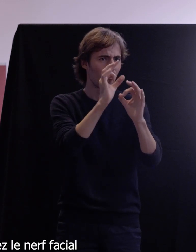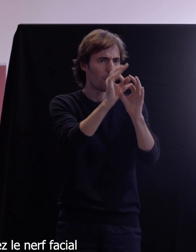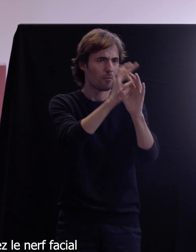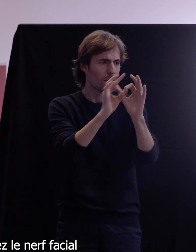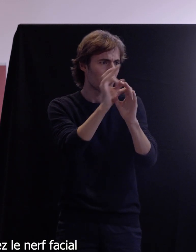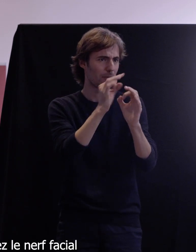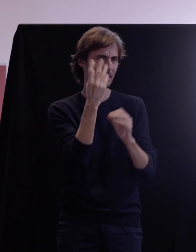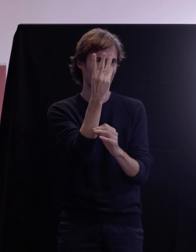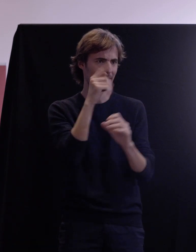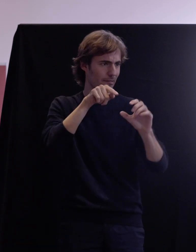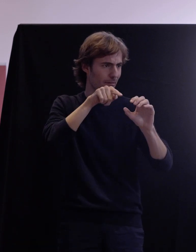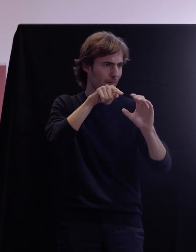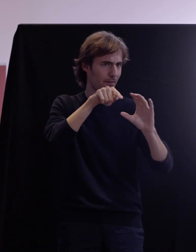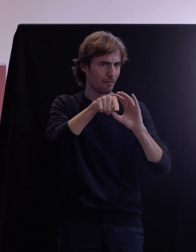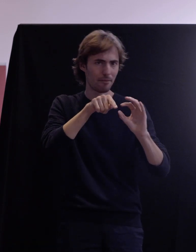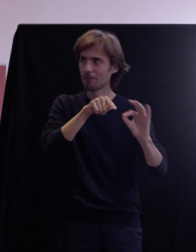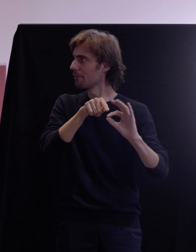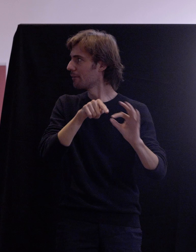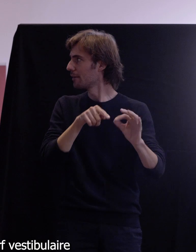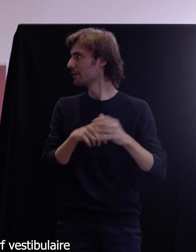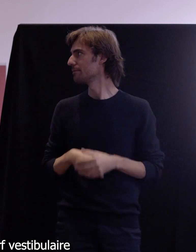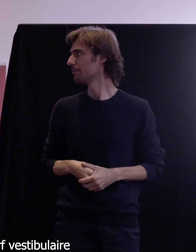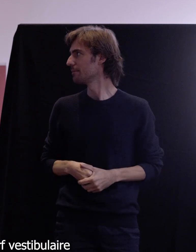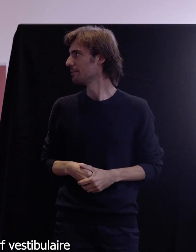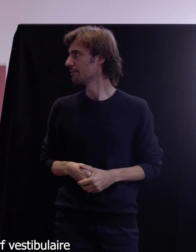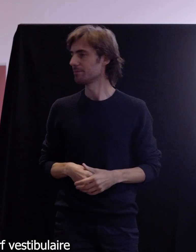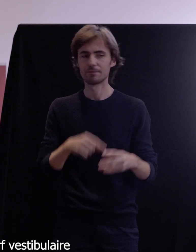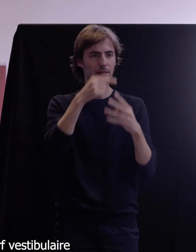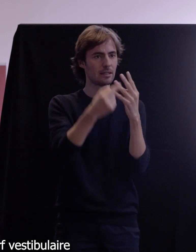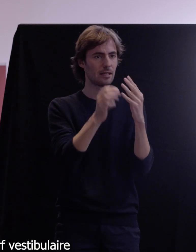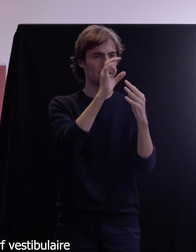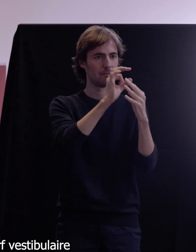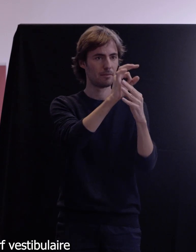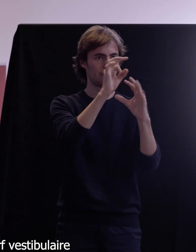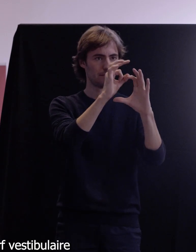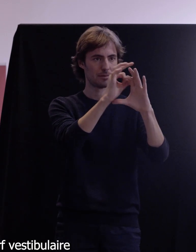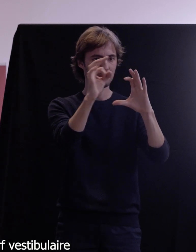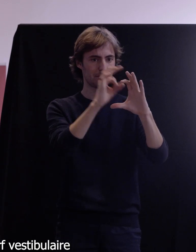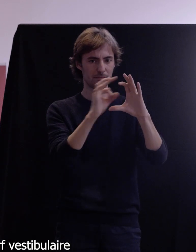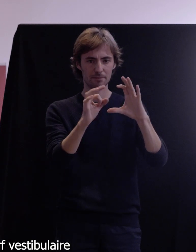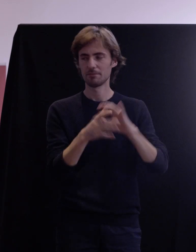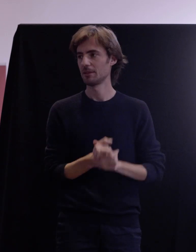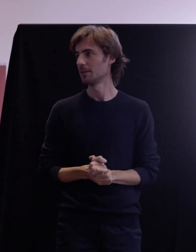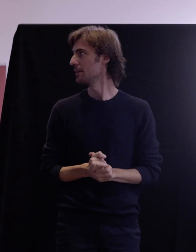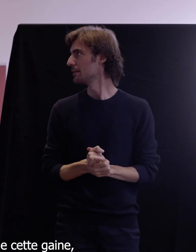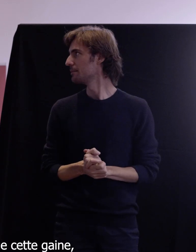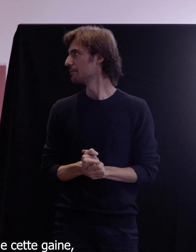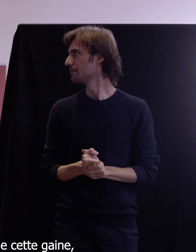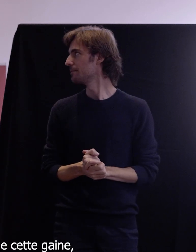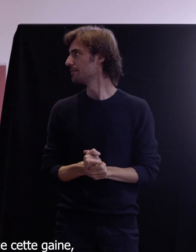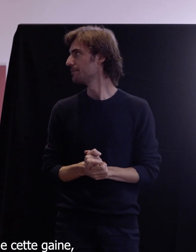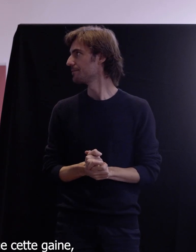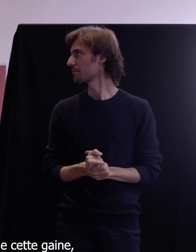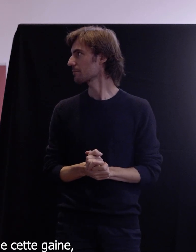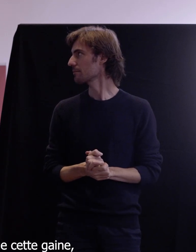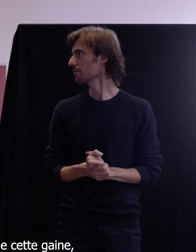avez le nerf facial qui est là, en dessous vous avez le nerf cochléaire, et puis là vous avez le nerf vestibulaire supérieur et le nerf vestibulaire inférieur. Et vous voyez